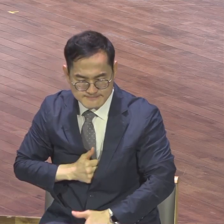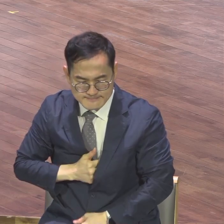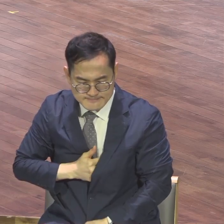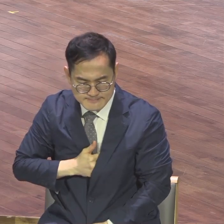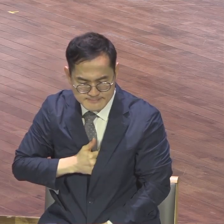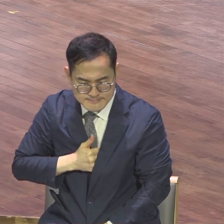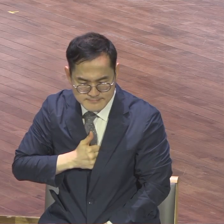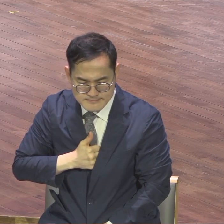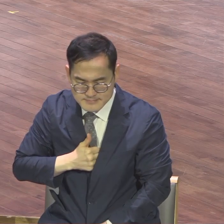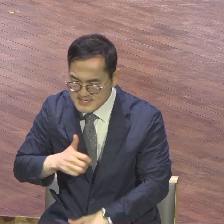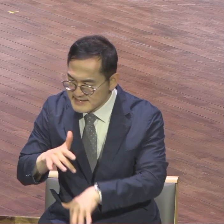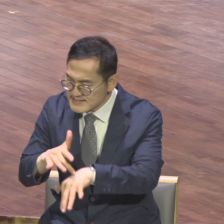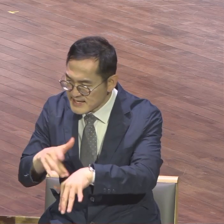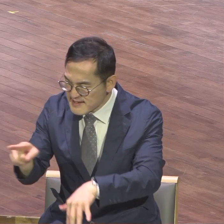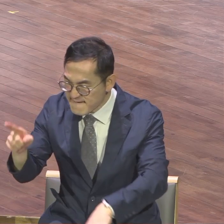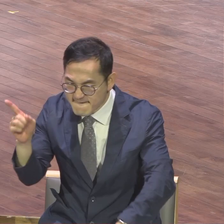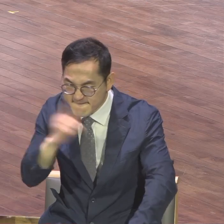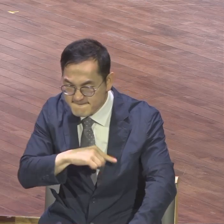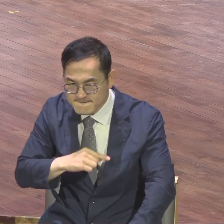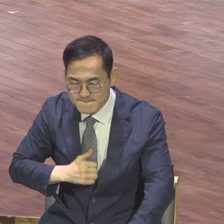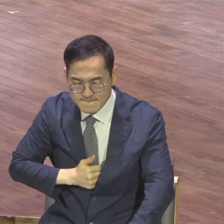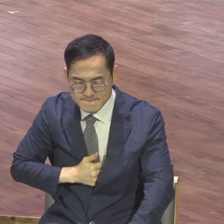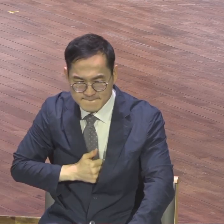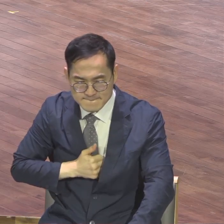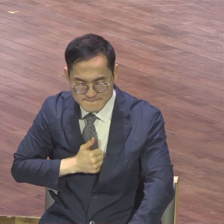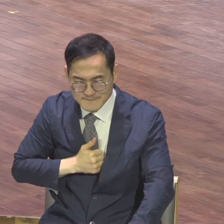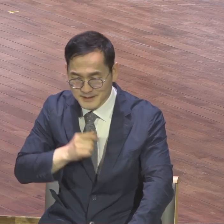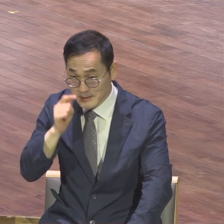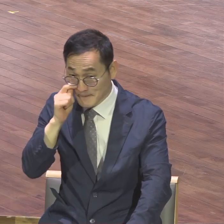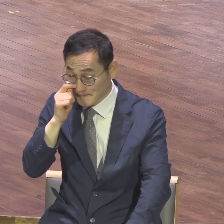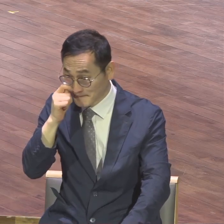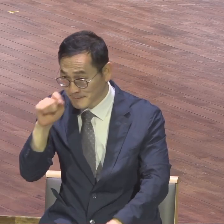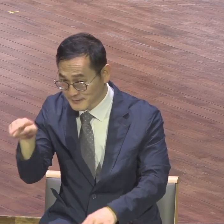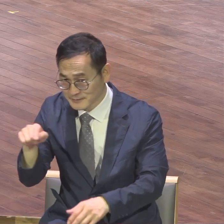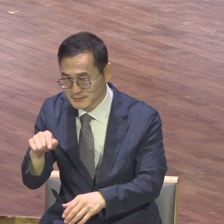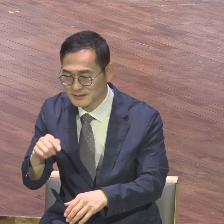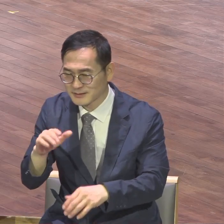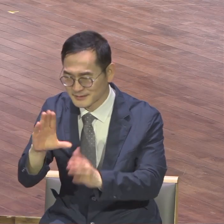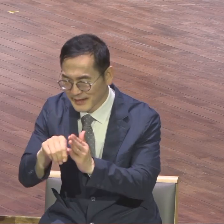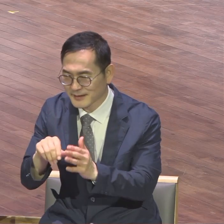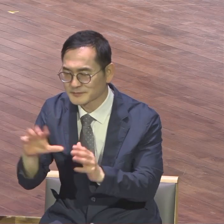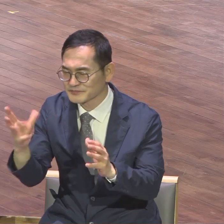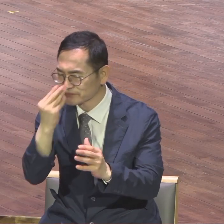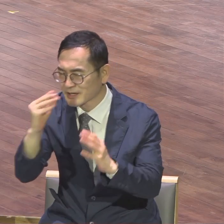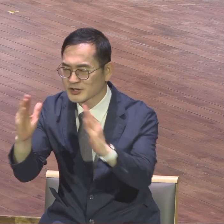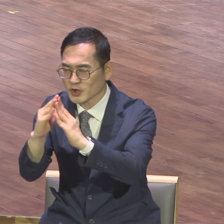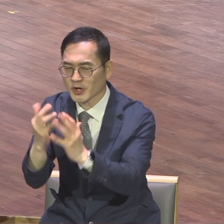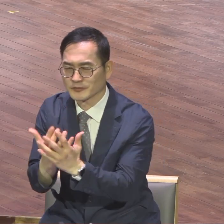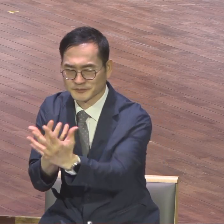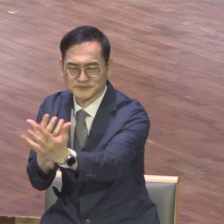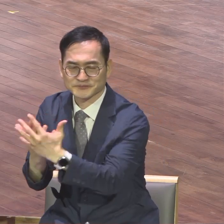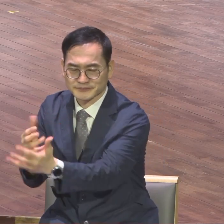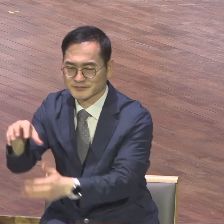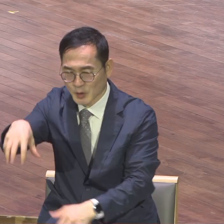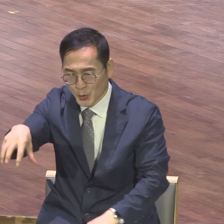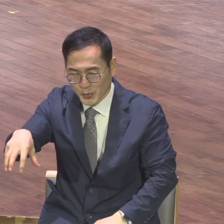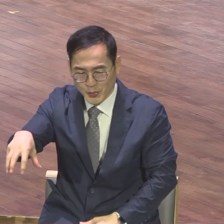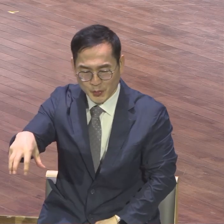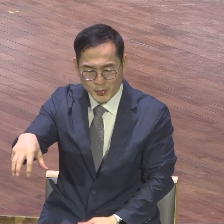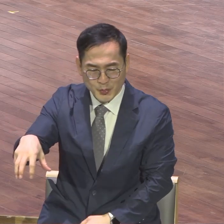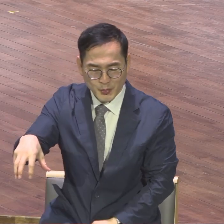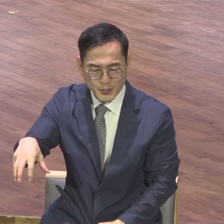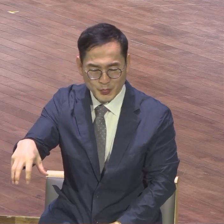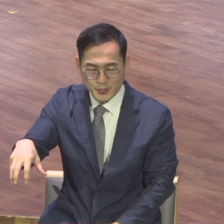분노가 치밀었습니다. 그래서 회당에서 이 유대인과 경건한 사람들을 대상으로 그렇게 막